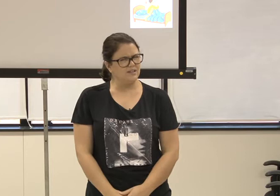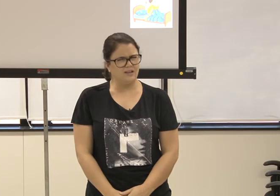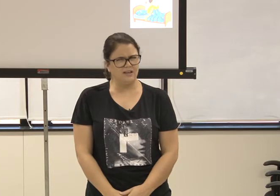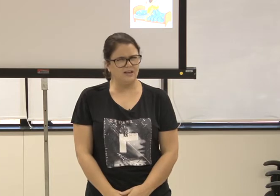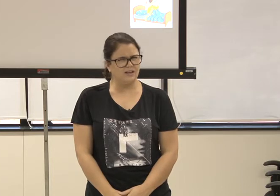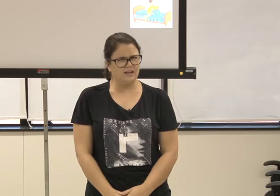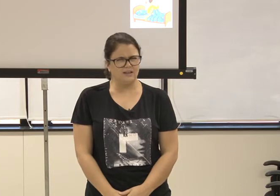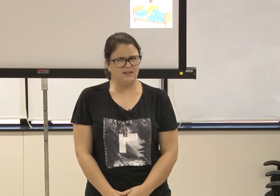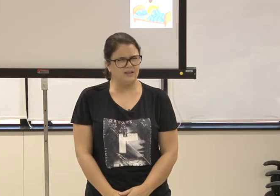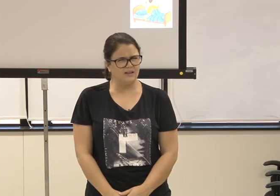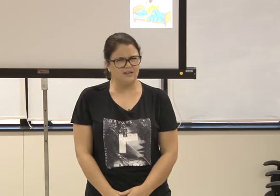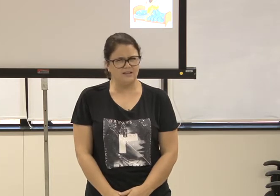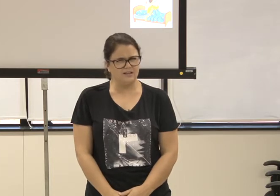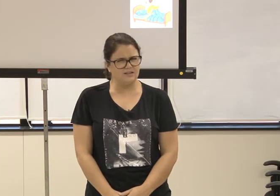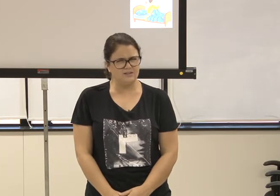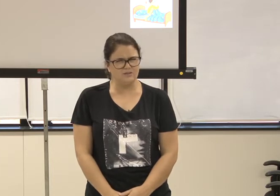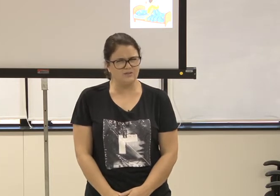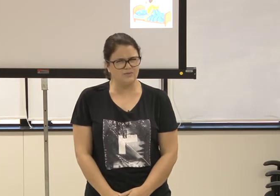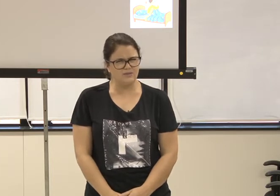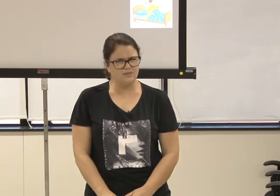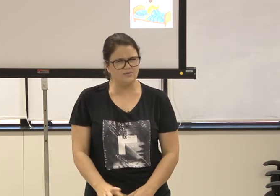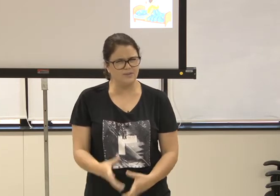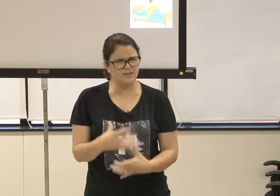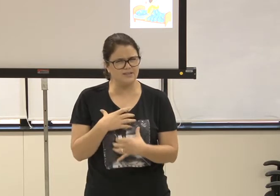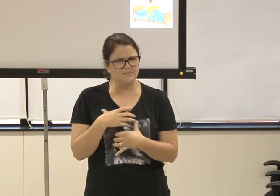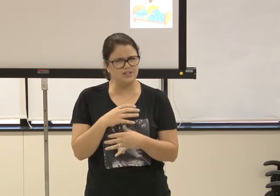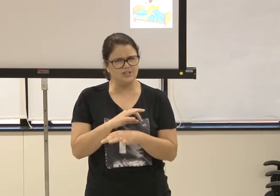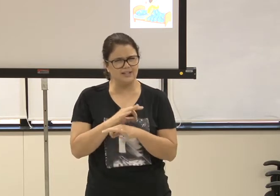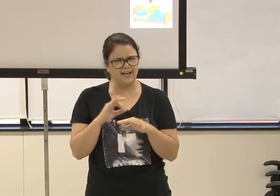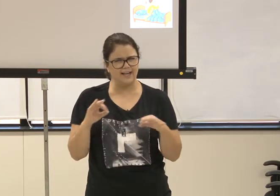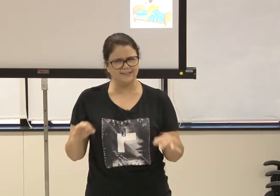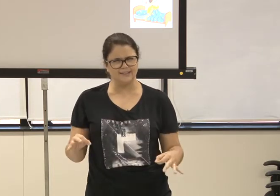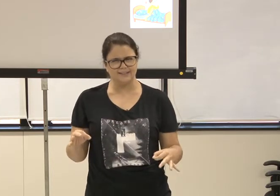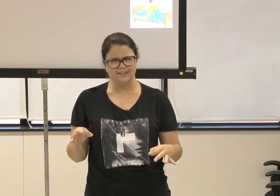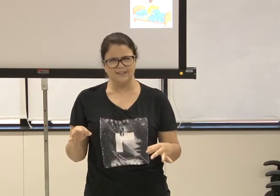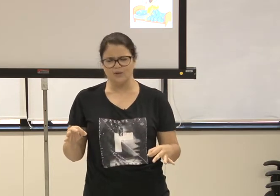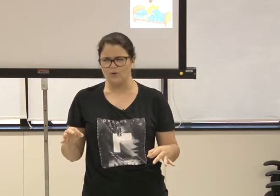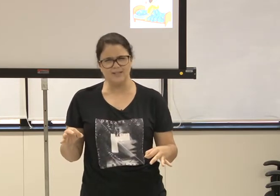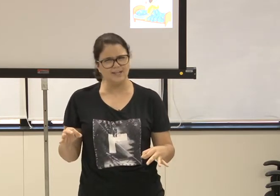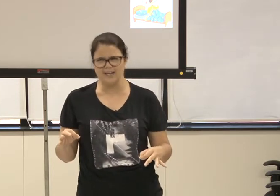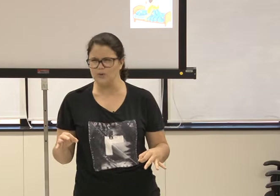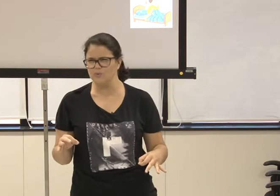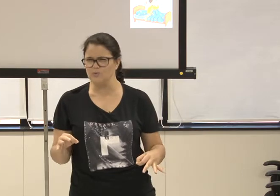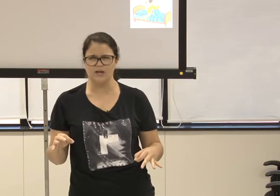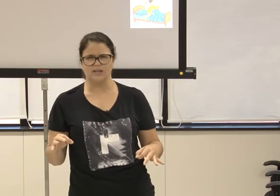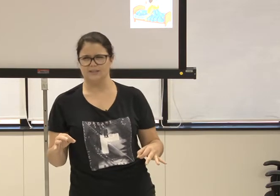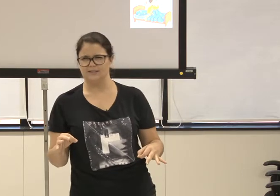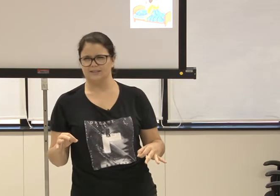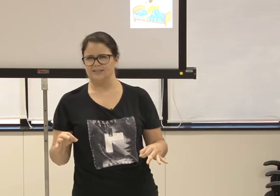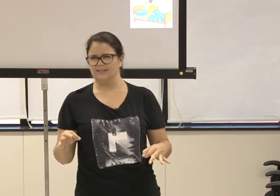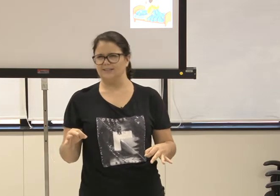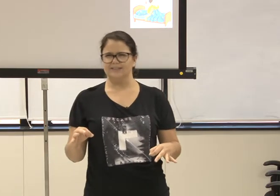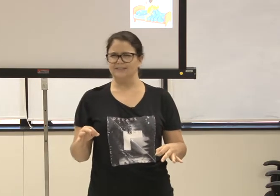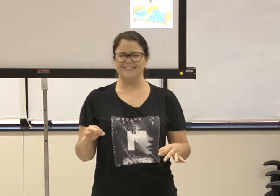que isso? Isso não me transmite nada, coisa nenhuma.